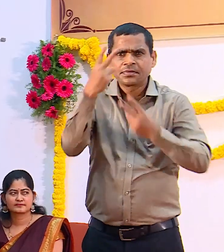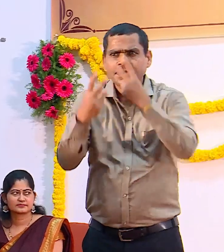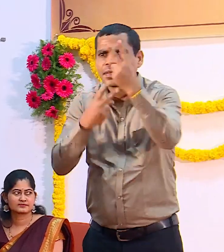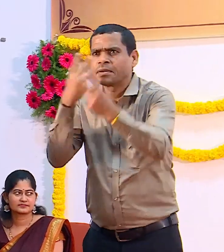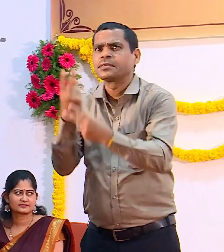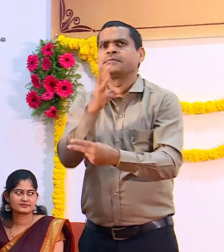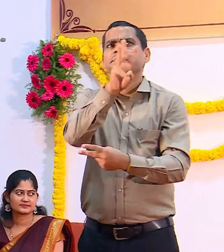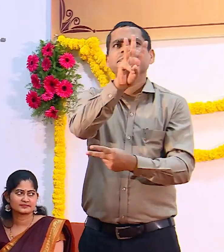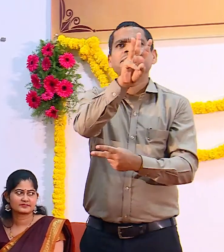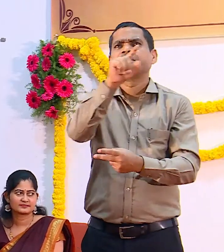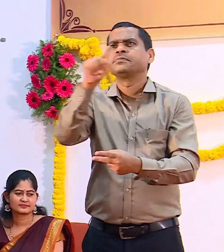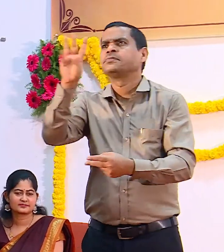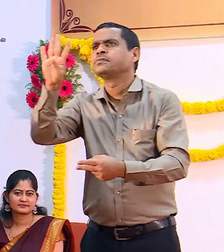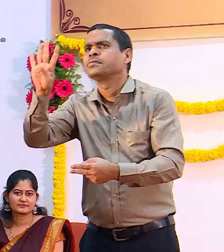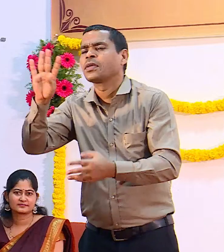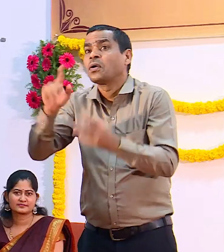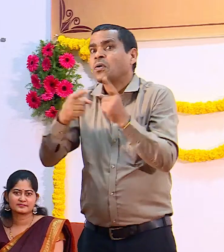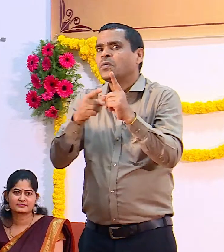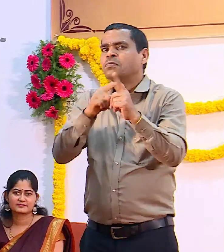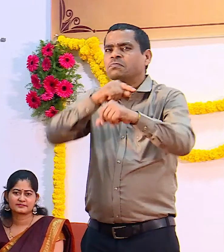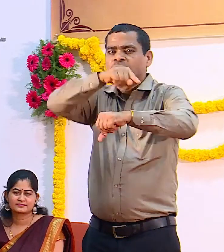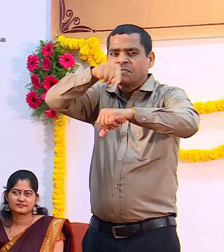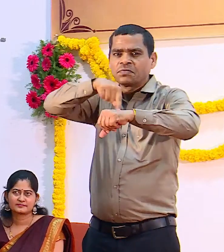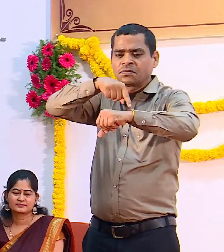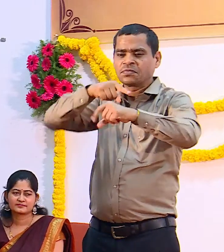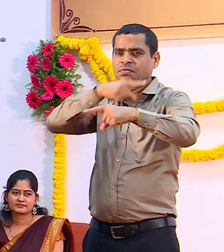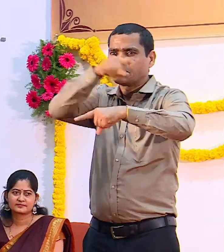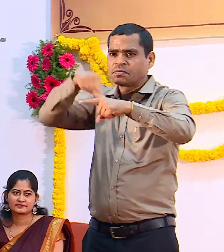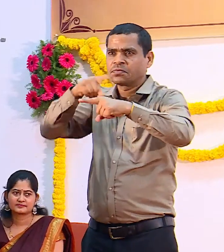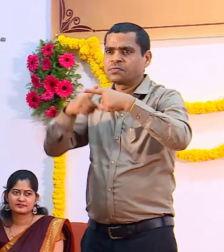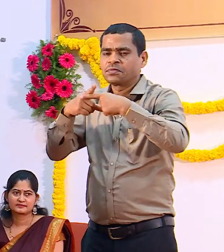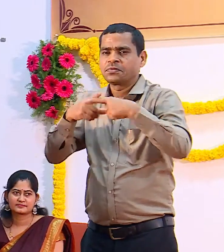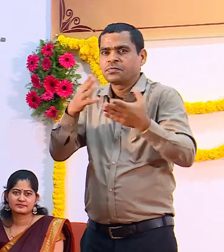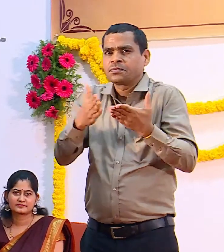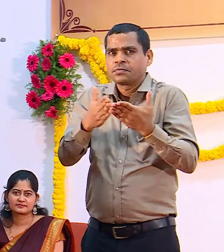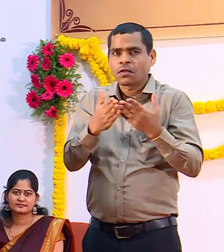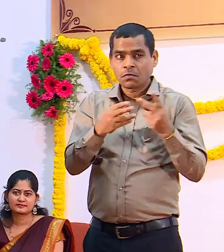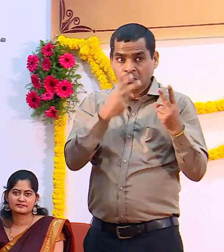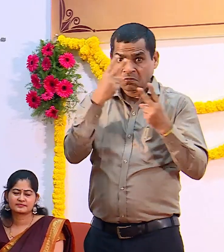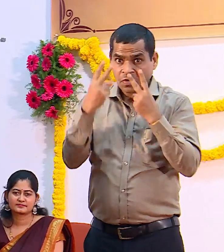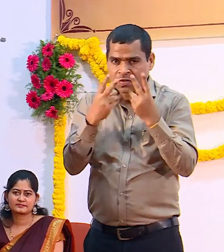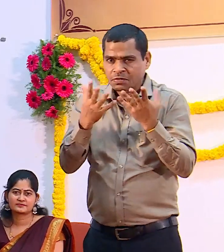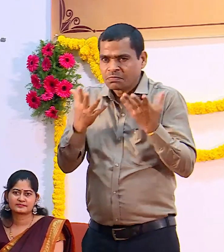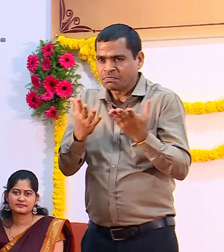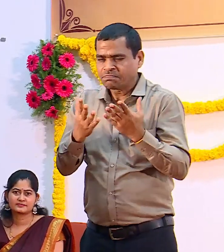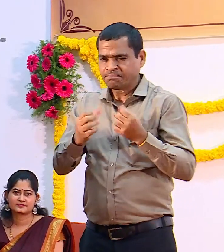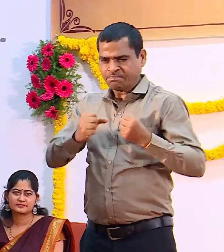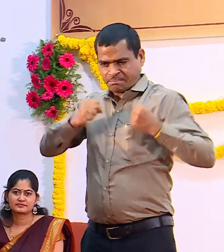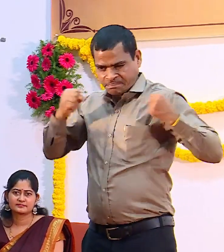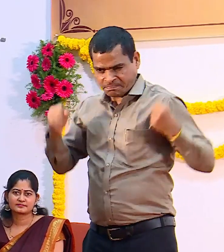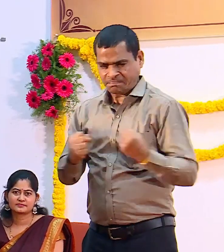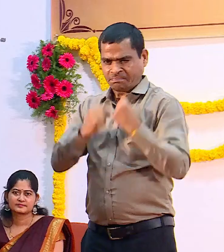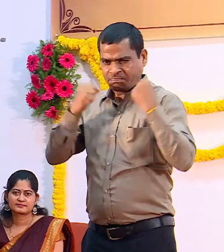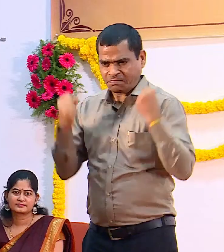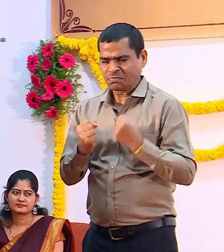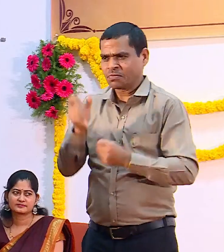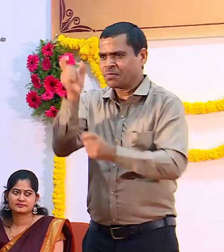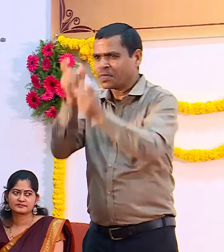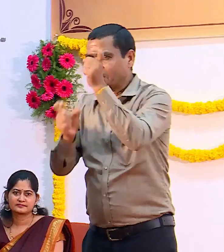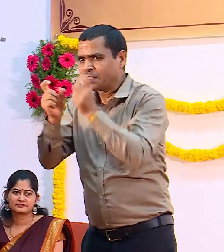लगभग 1.5 घंटा लगा और वहाँ भी व्हाट आई सॉ वाज द पैशन ऑफ द फैकल्टी